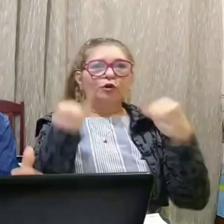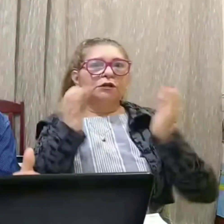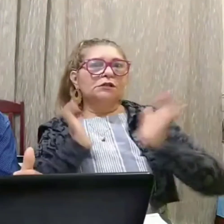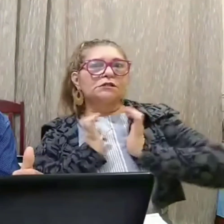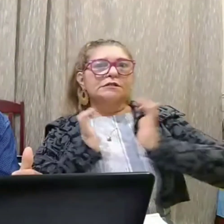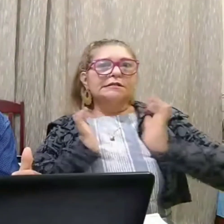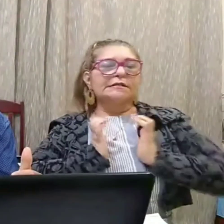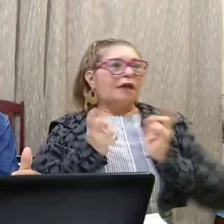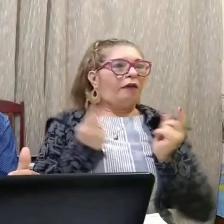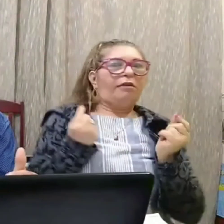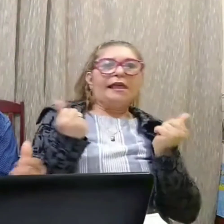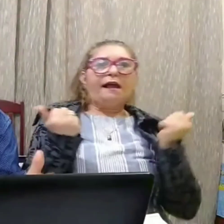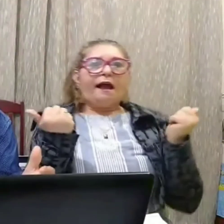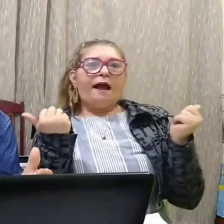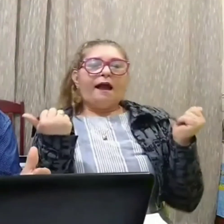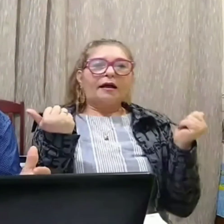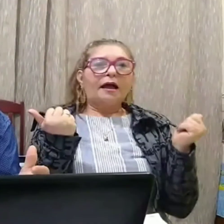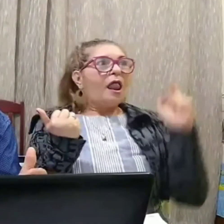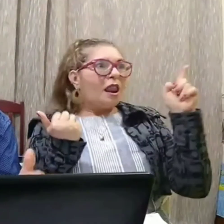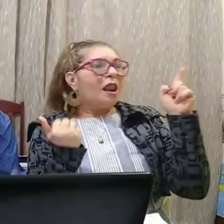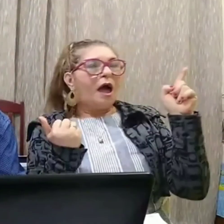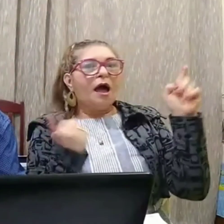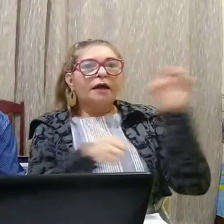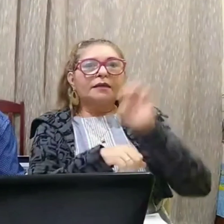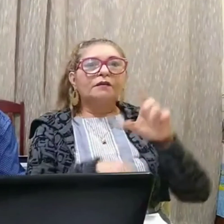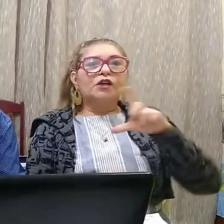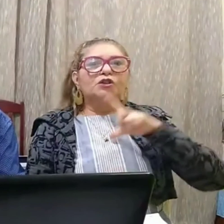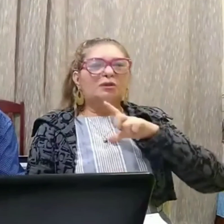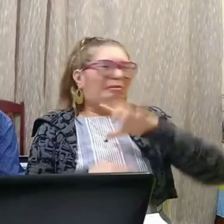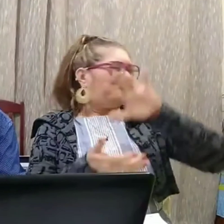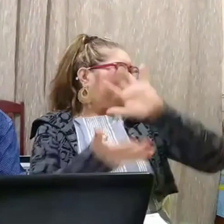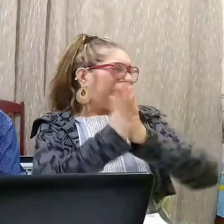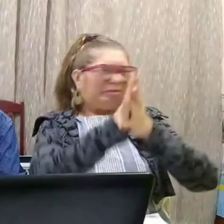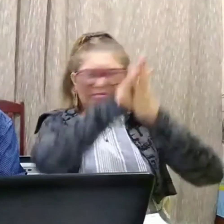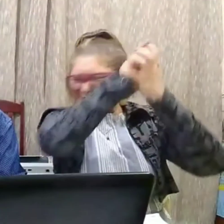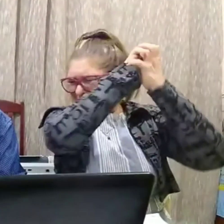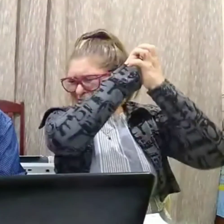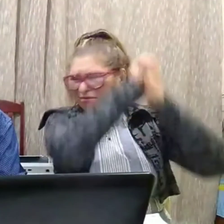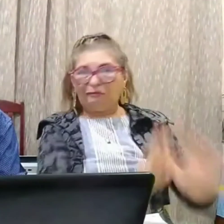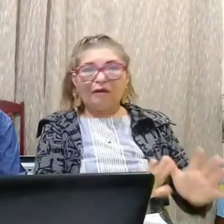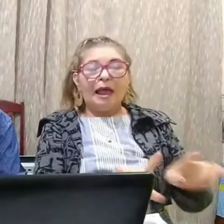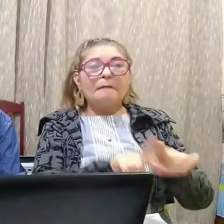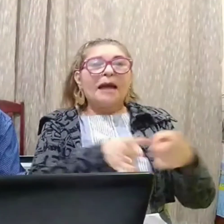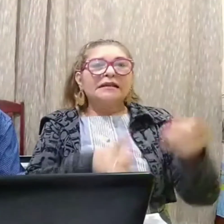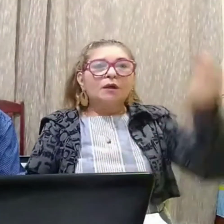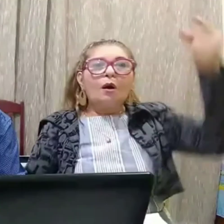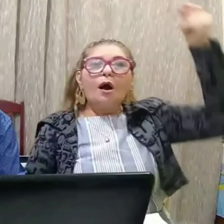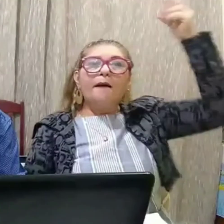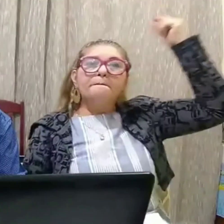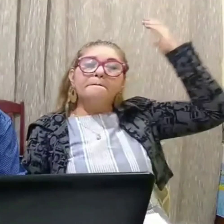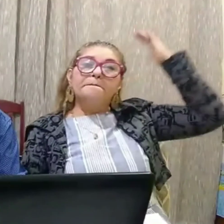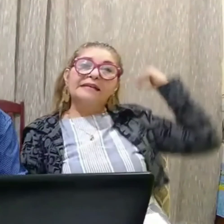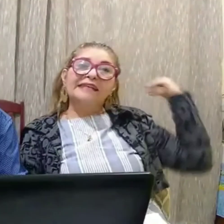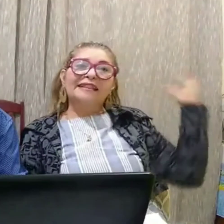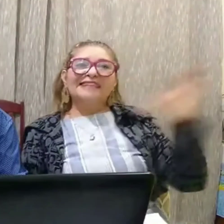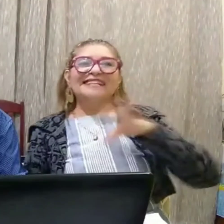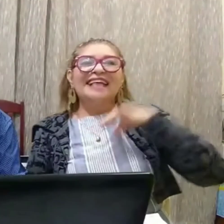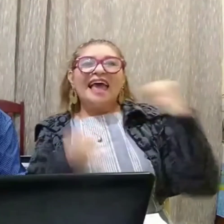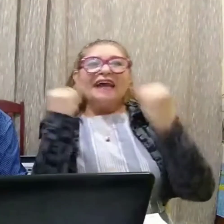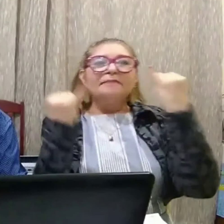da época. Hoje lá só existe ruínas, mas naqueles dias a cidade era